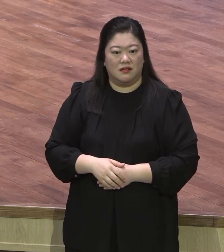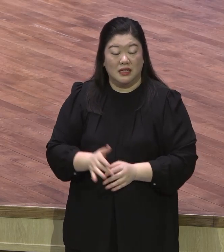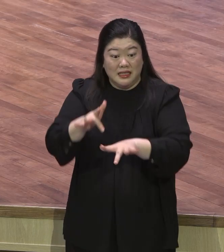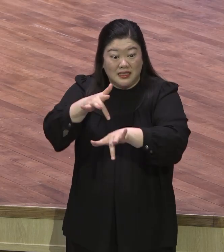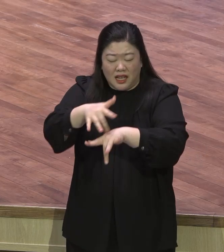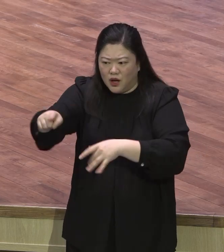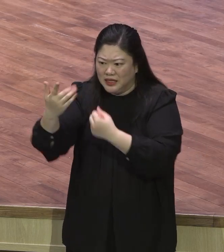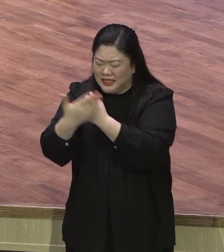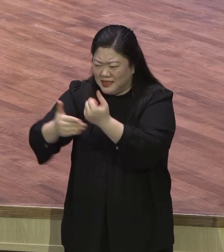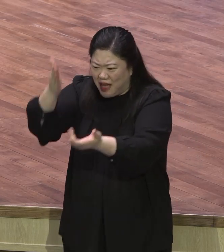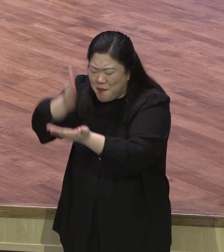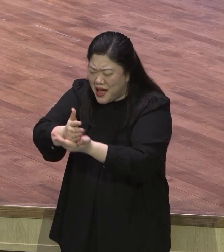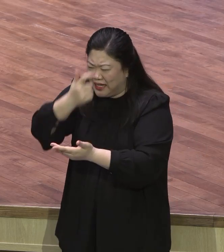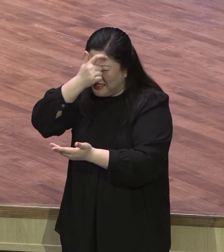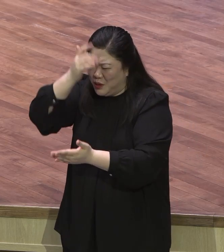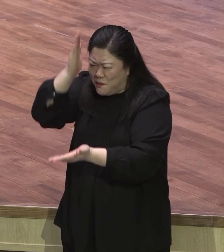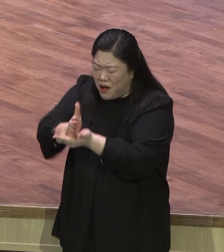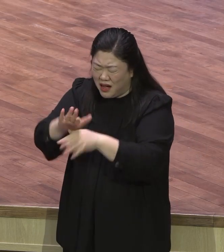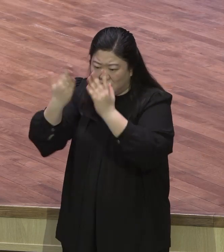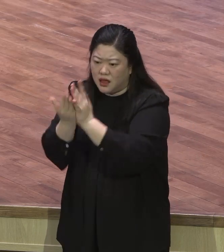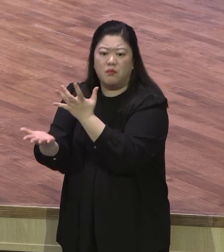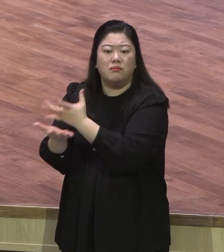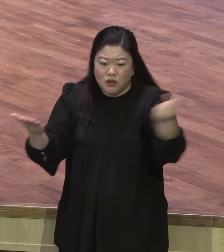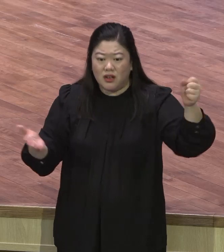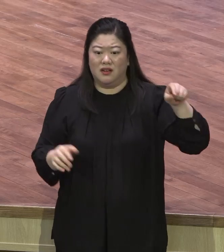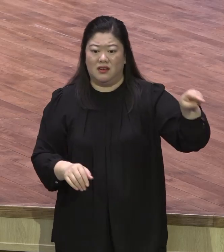사단은 이런저런 문제 가지고 계속 공격한다.